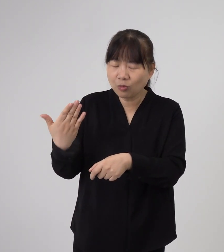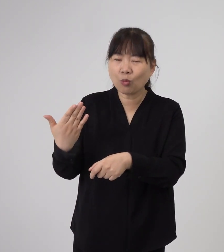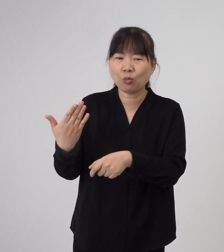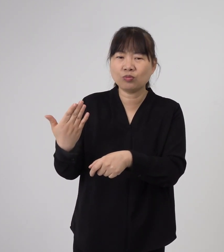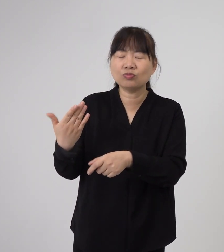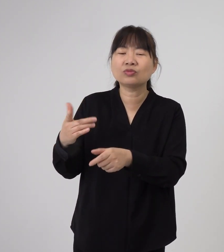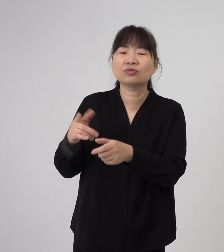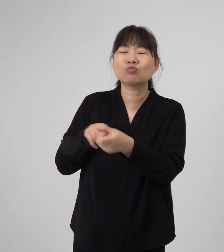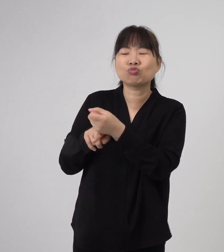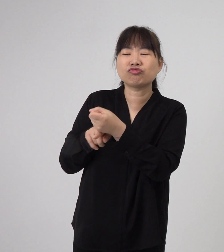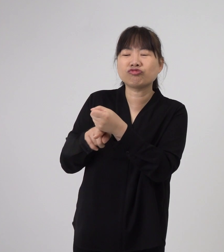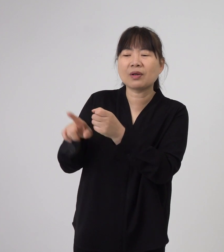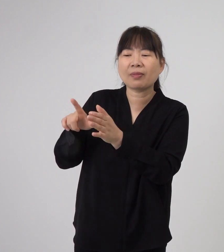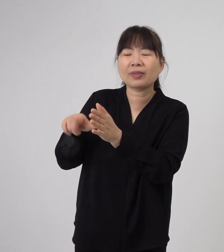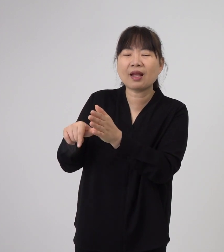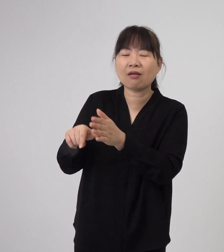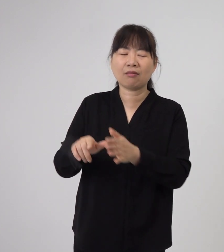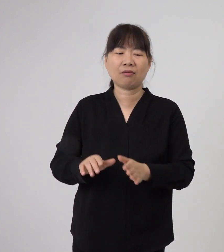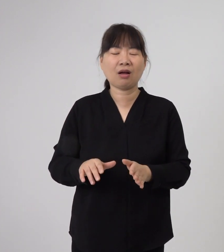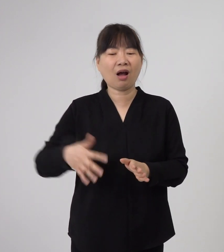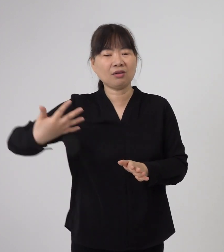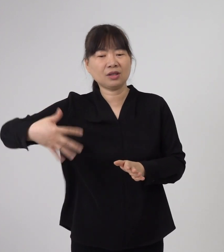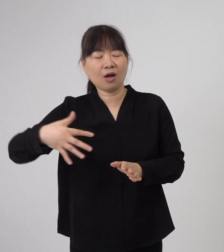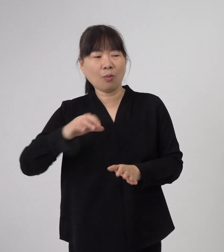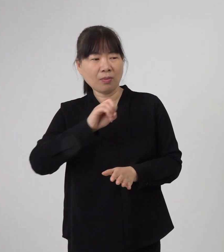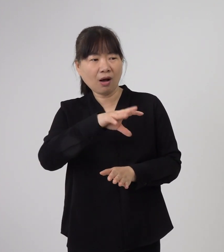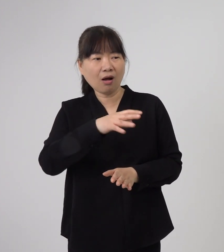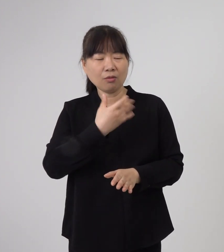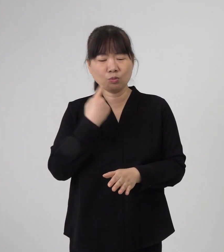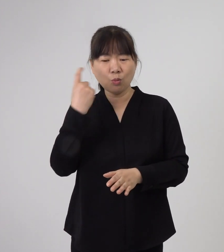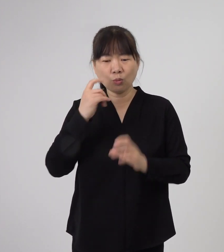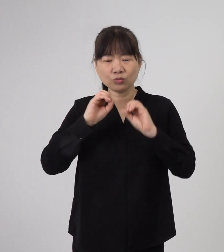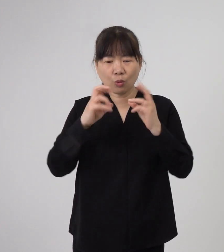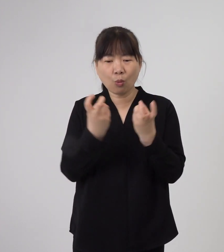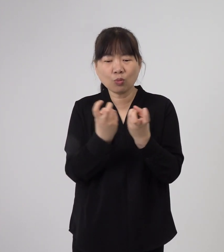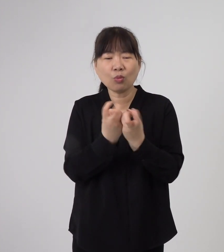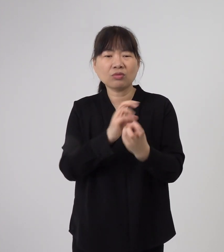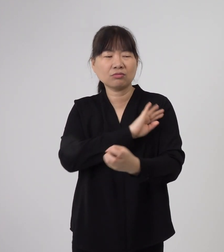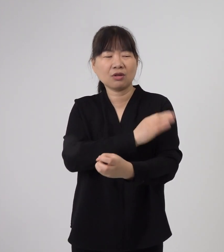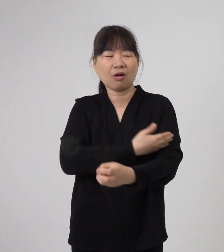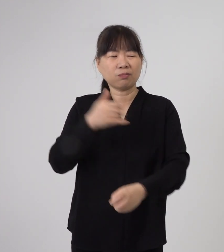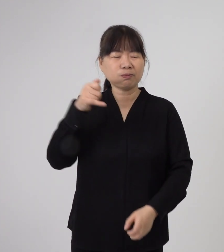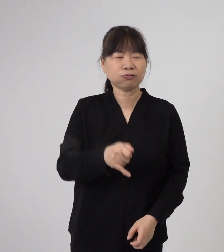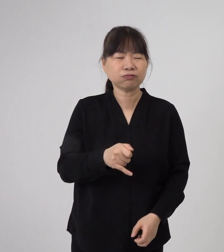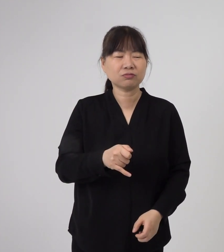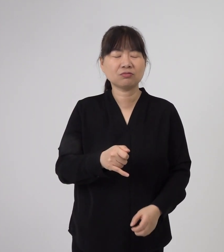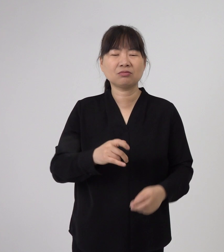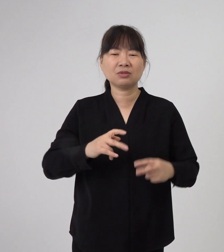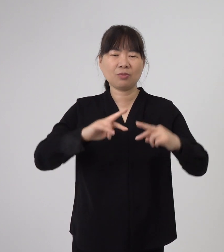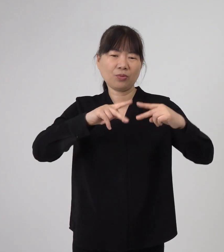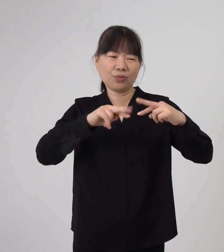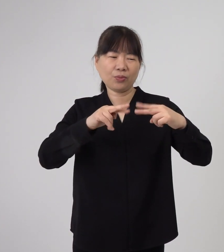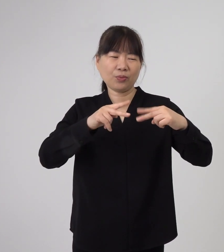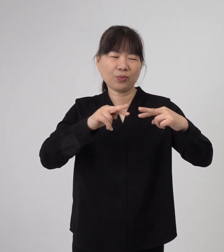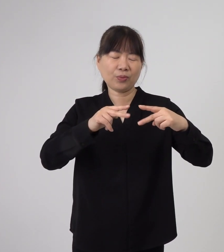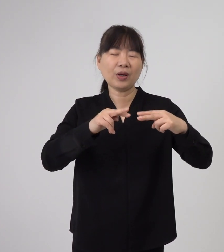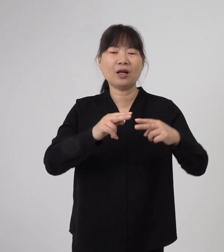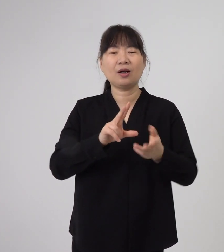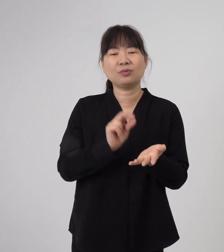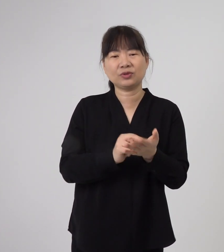아니에요. 안 받은데요? 그러면 그래서 무슨 복음을 전한다 그럽니까? 시비가